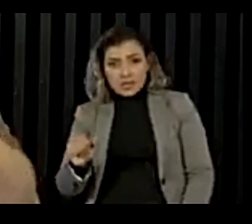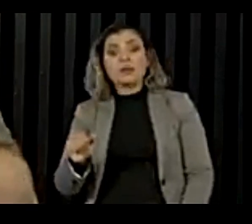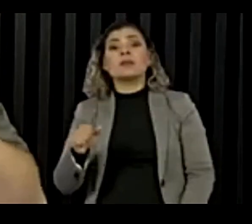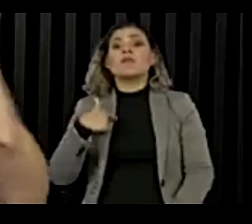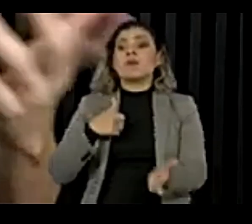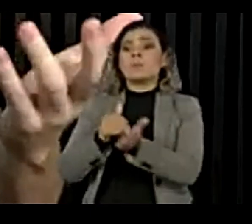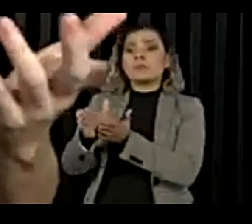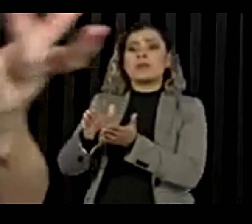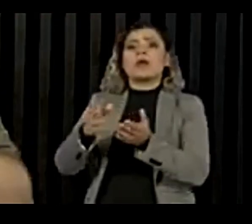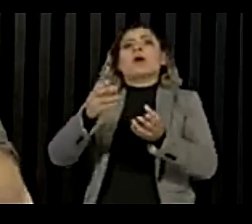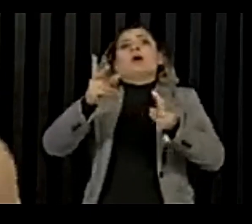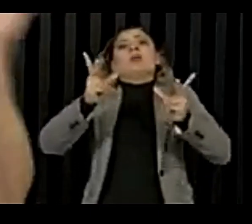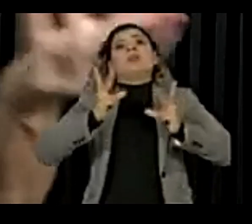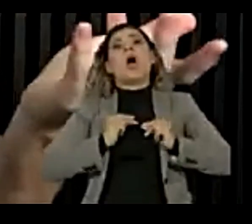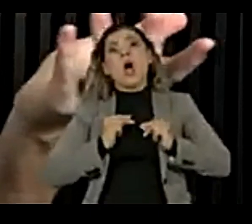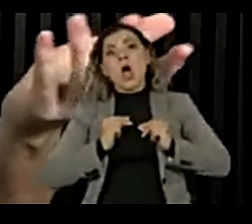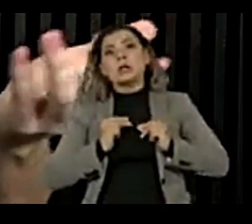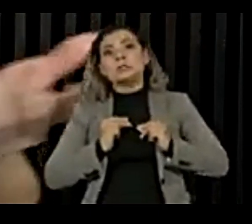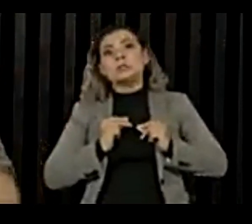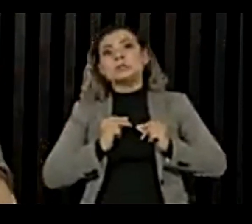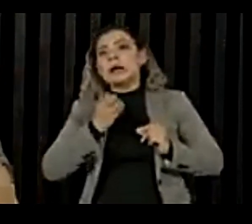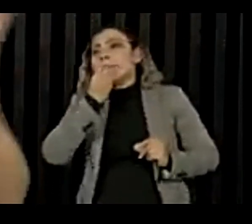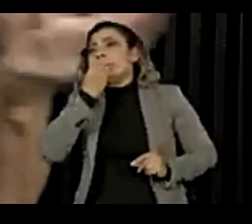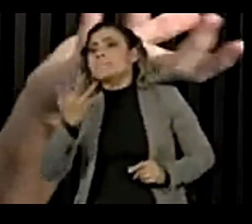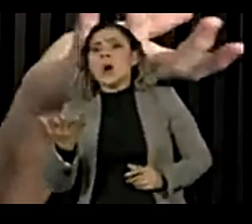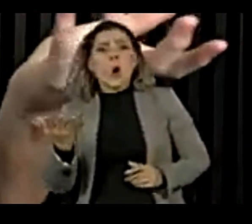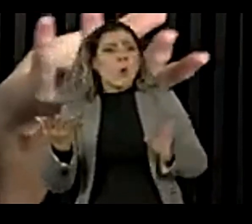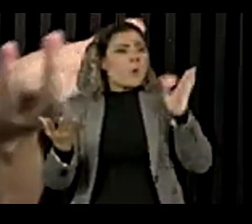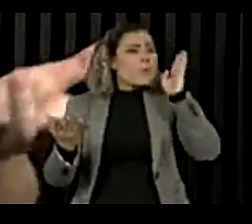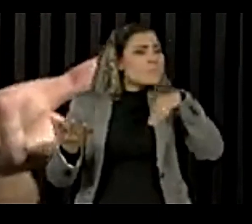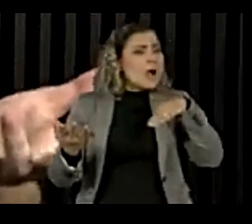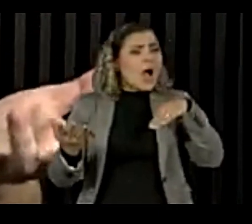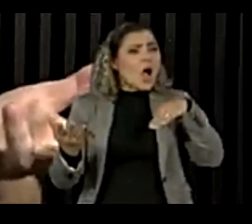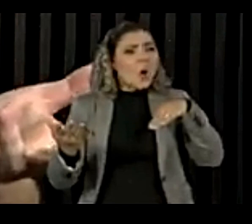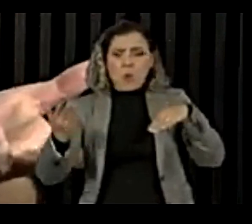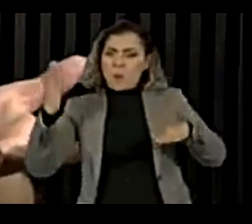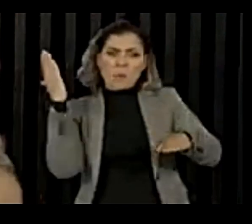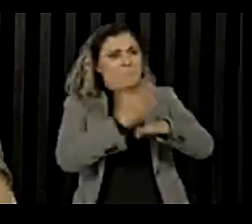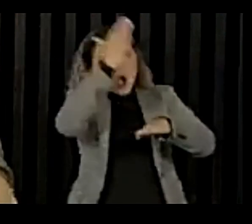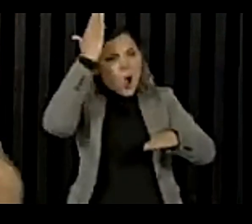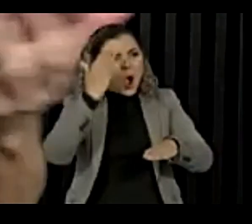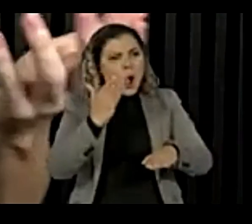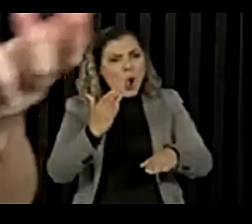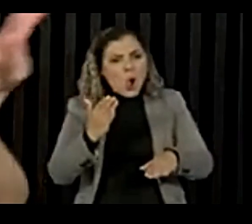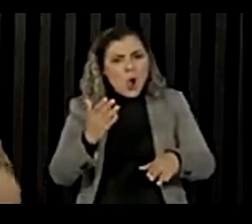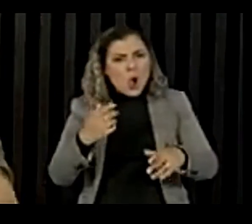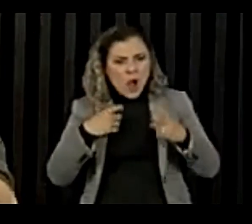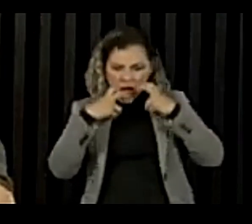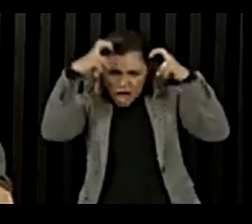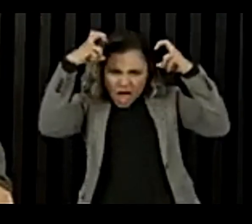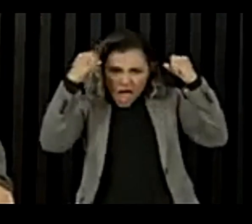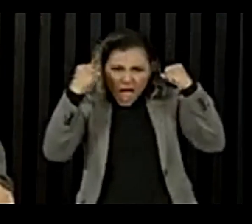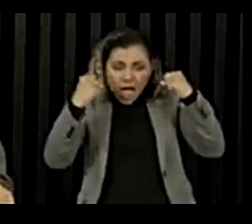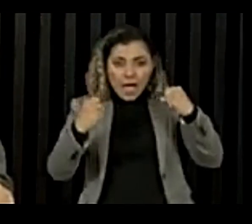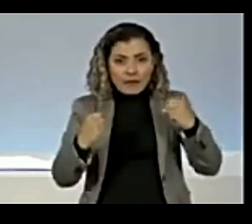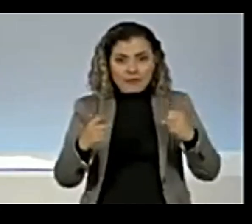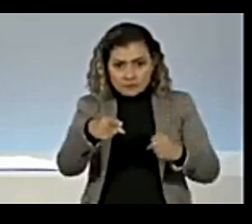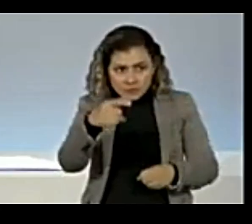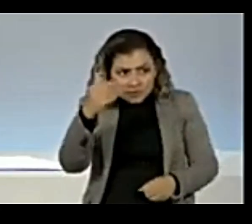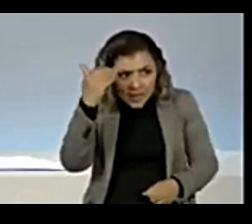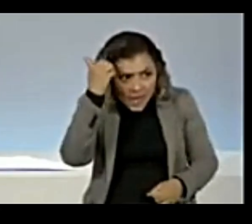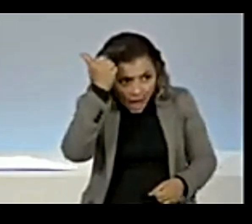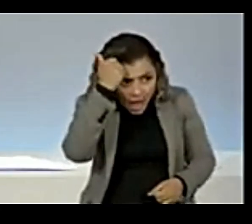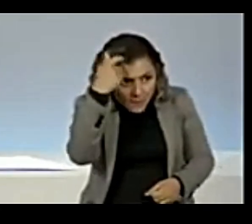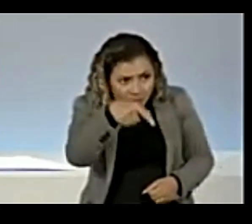lá que o bem venceu o mal. Mas que bobagem de ser dita, que coisa mais estúpida de ser dita. E normalmente a minha voz da razão nesse momento Você se reconhece